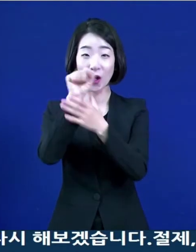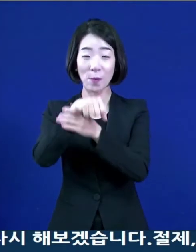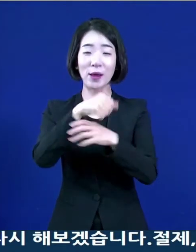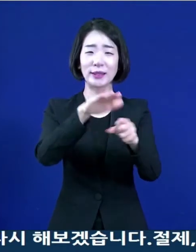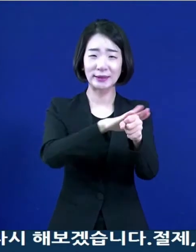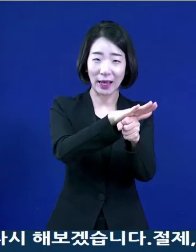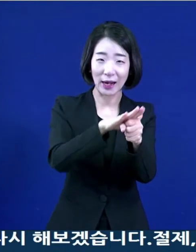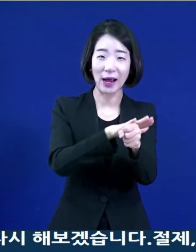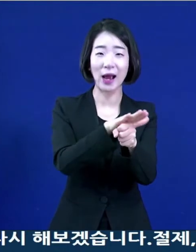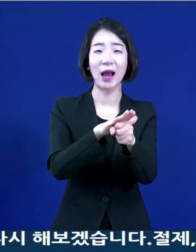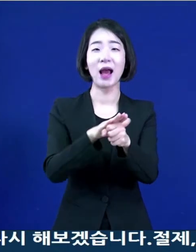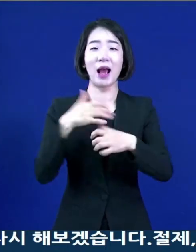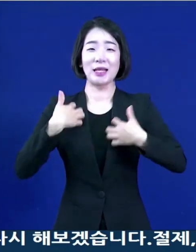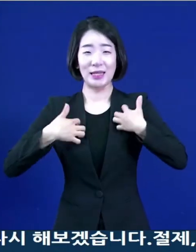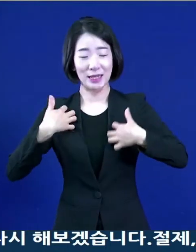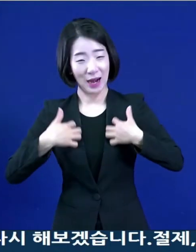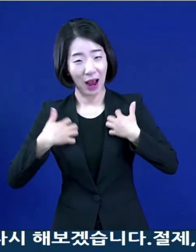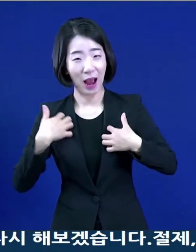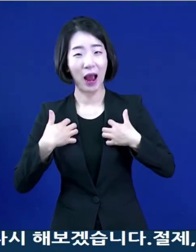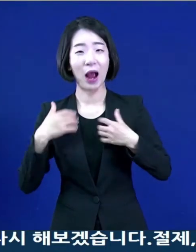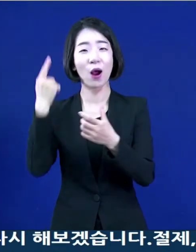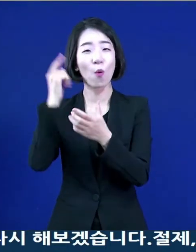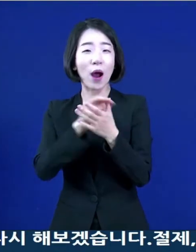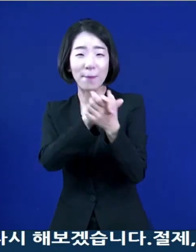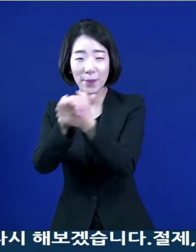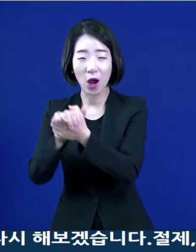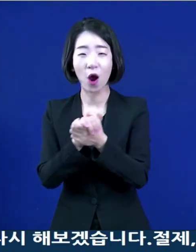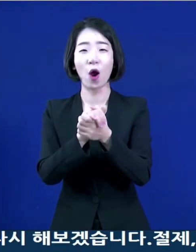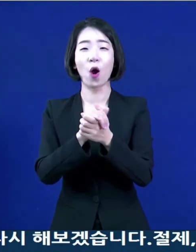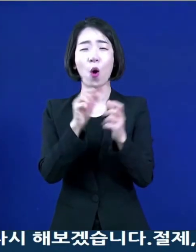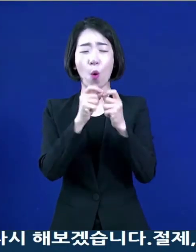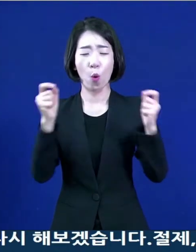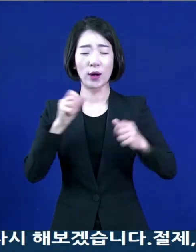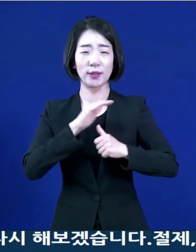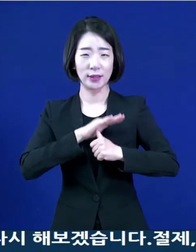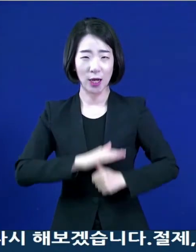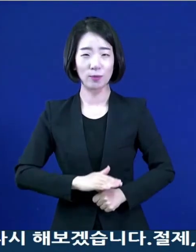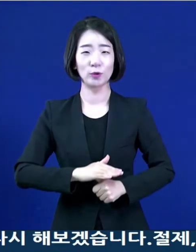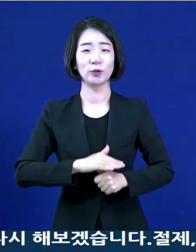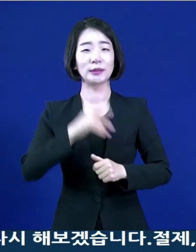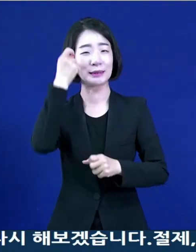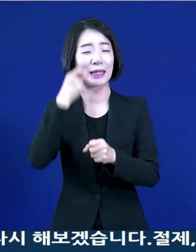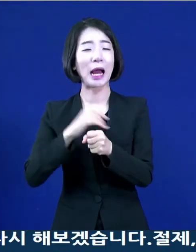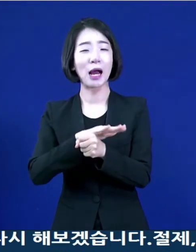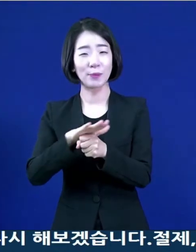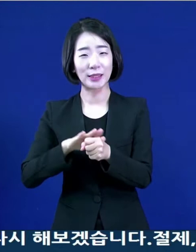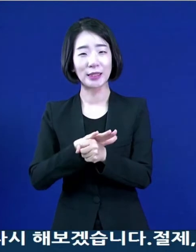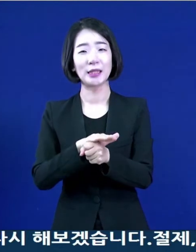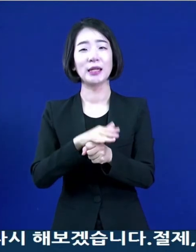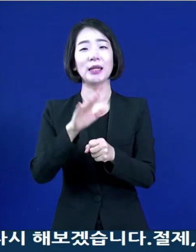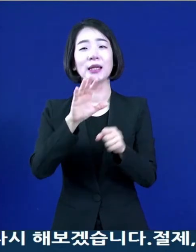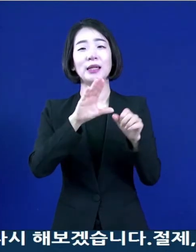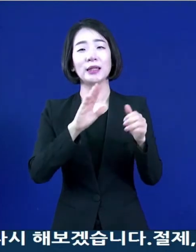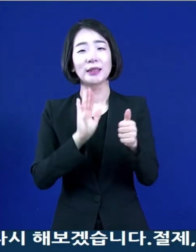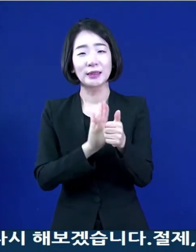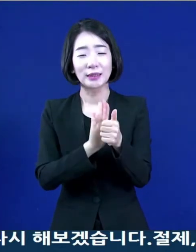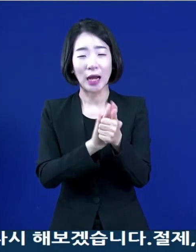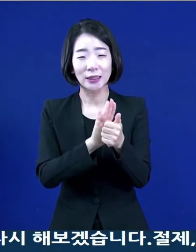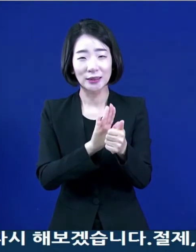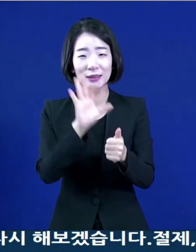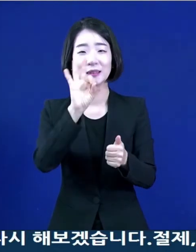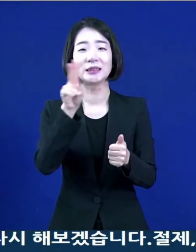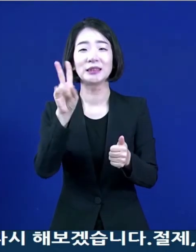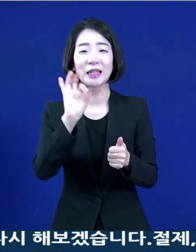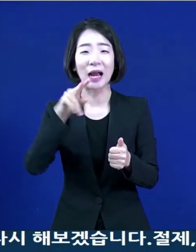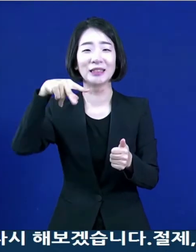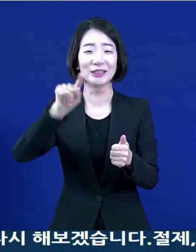사랑과 희락과 화평과 오래 참음과 자비와 양선과 충성과 마지막